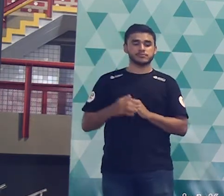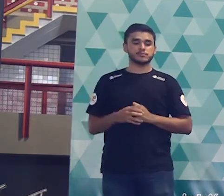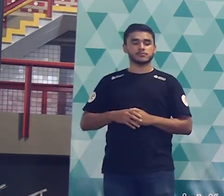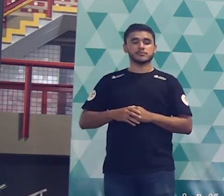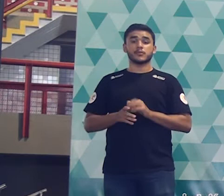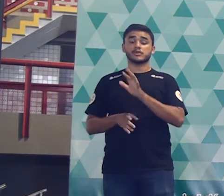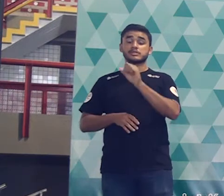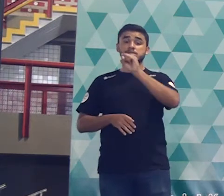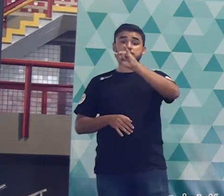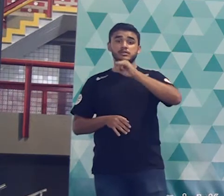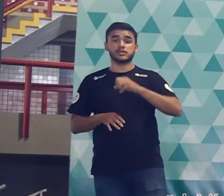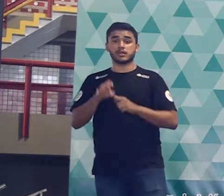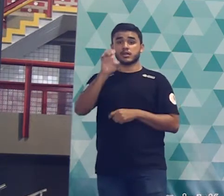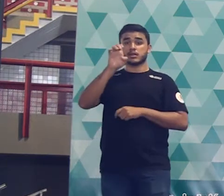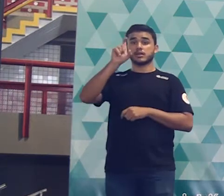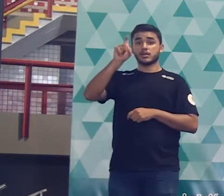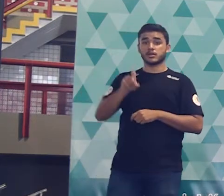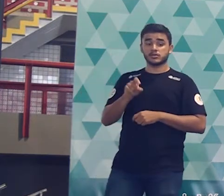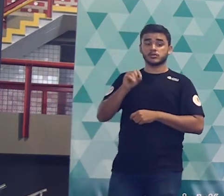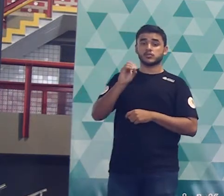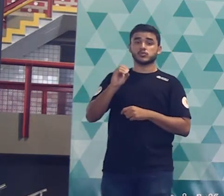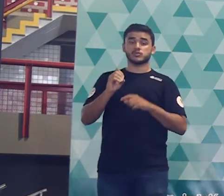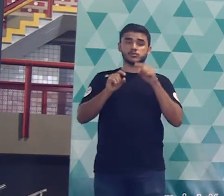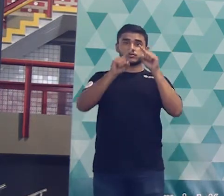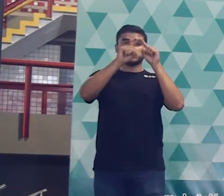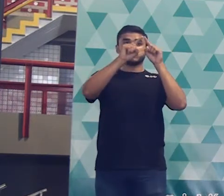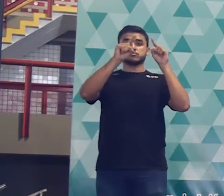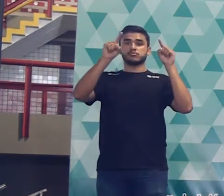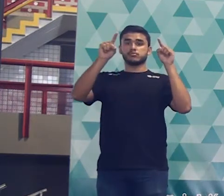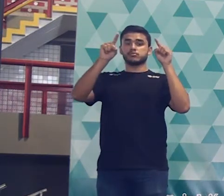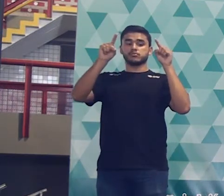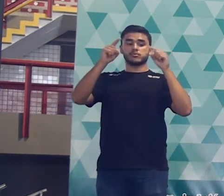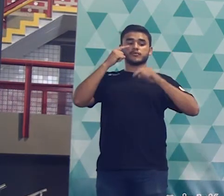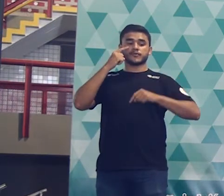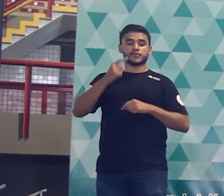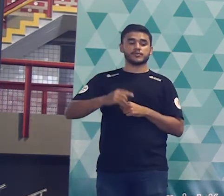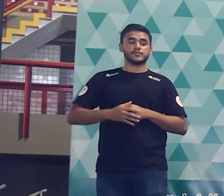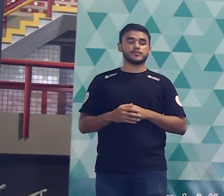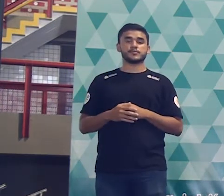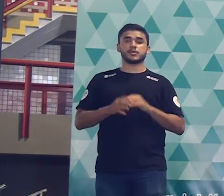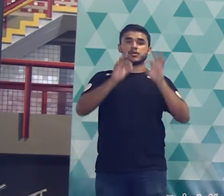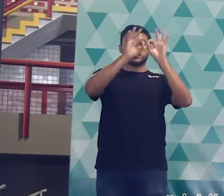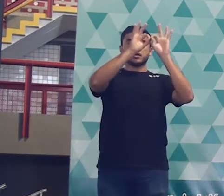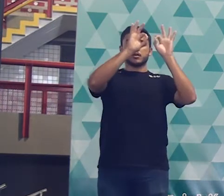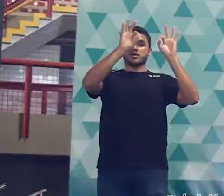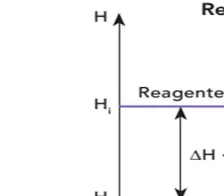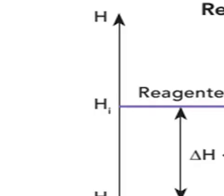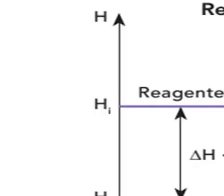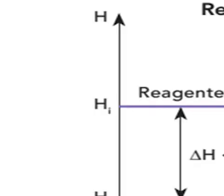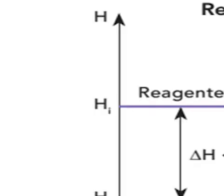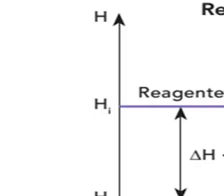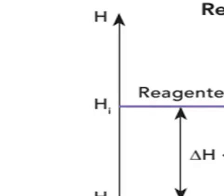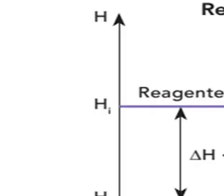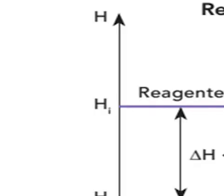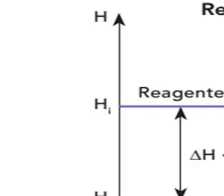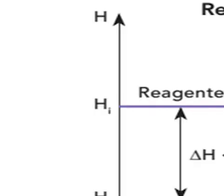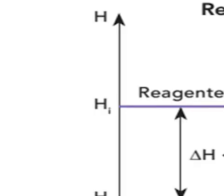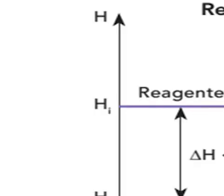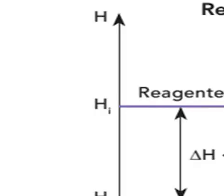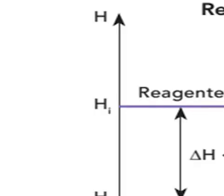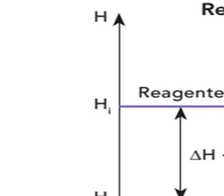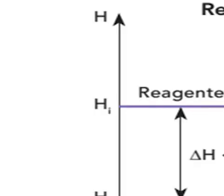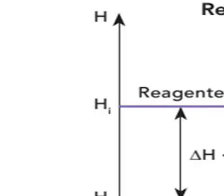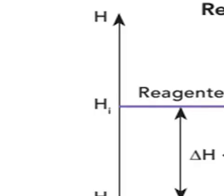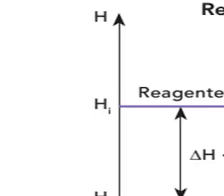exo? O inverso. Como assim o inverso? Presta atenção, ó. O reagente tem muita energia,